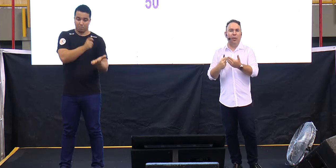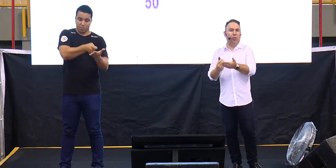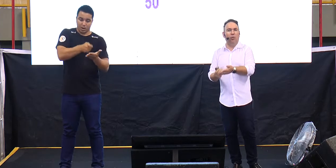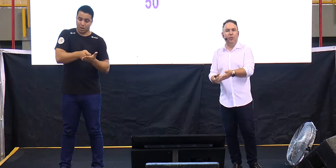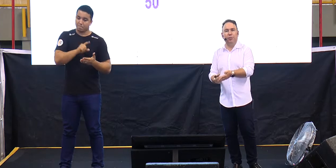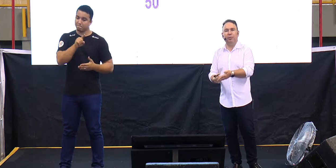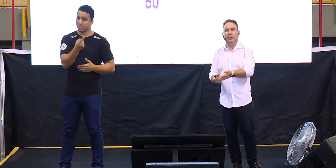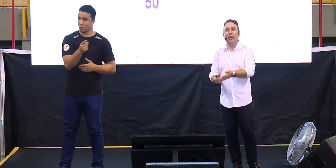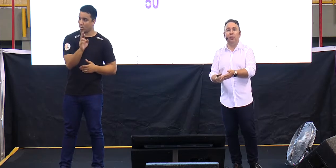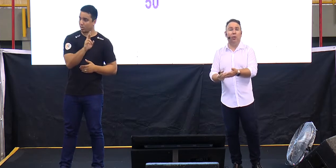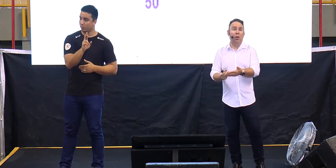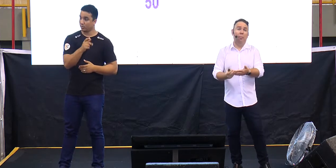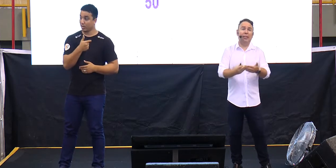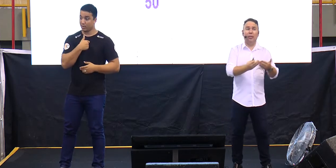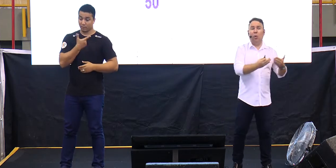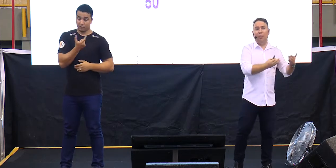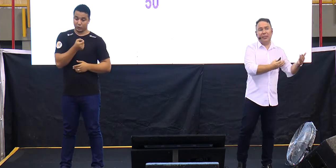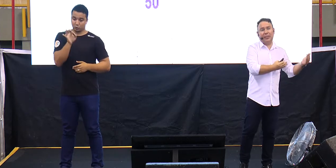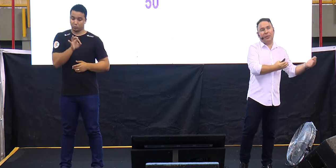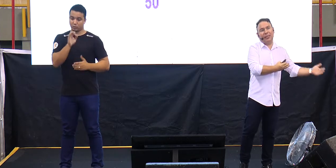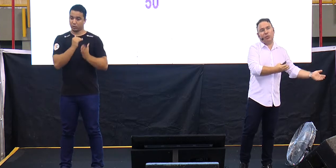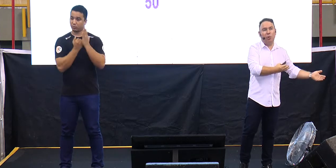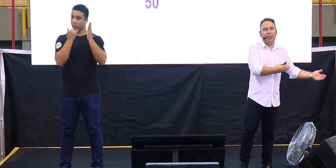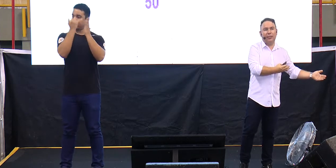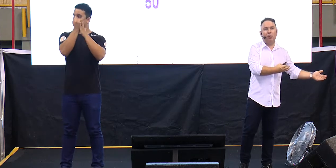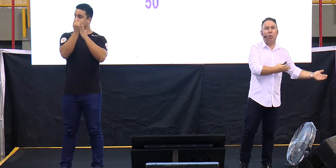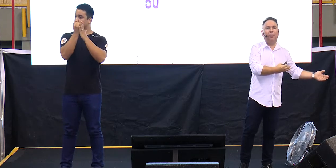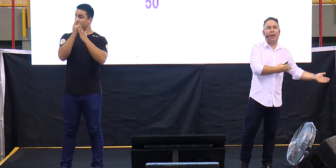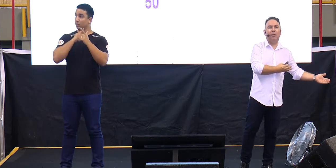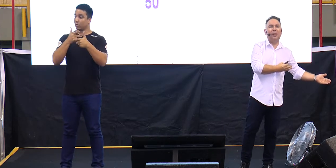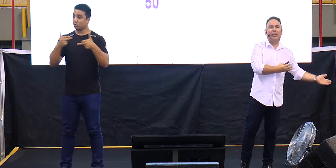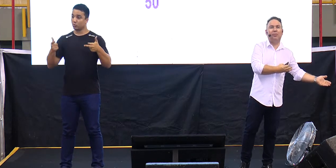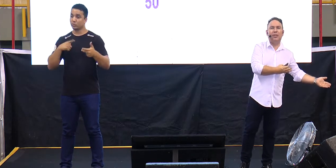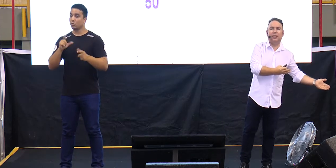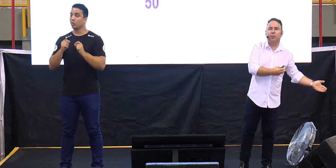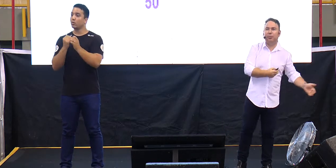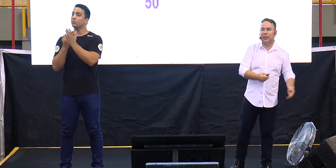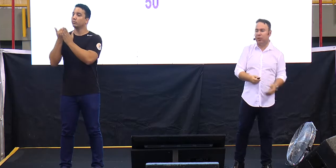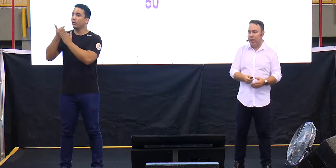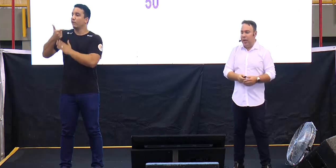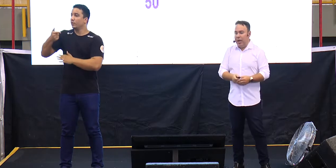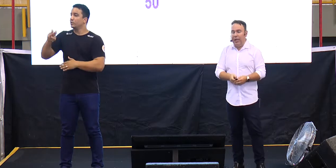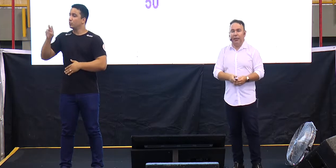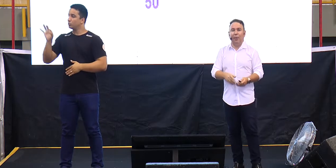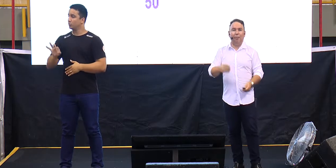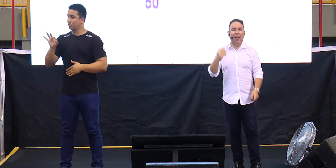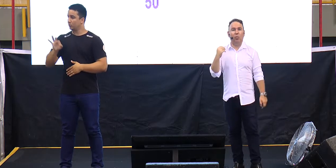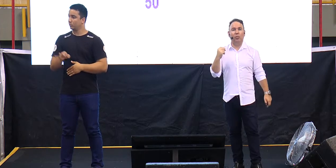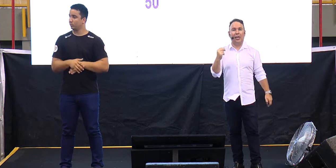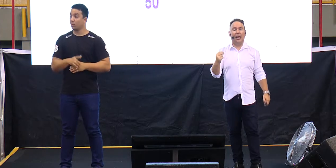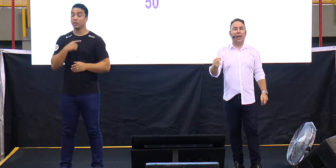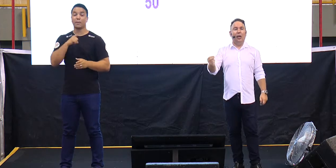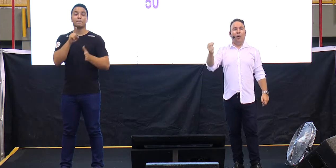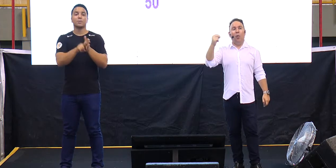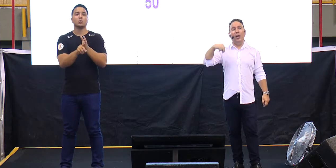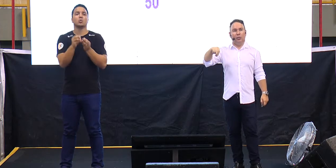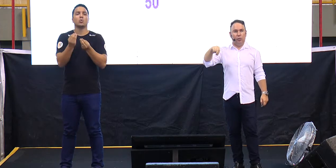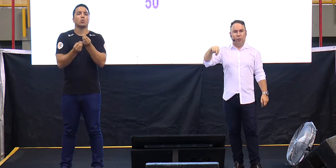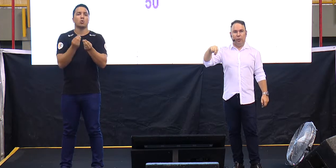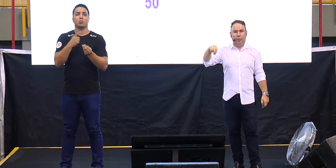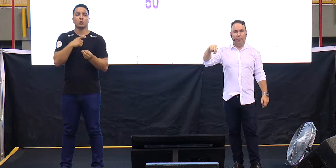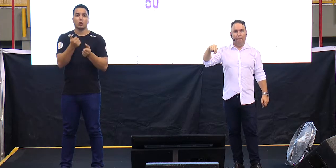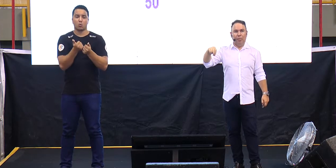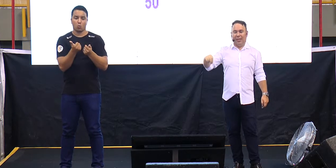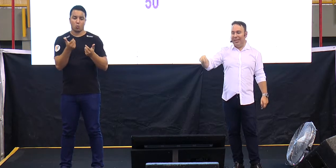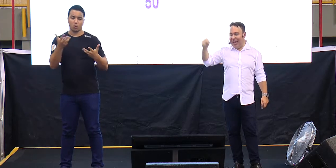salário aumentou 20%, mas em compensação as coisas que eu comprava aumentaram 25%. Então a pergunta é,